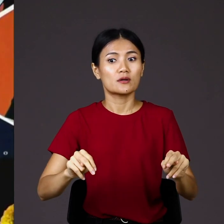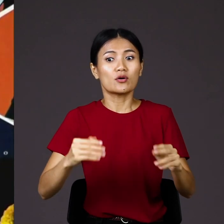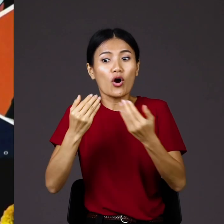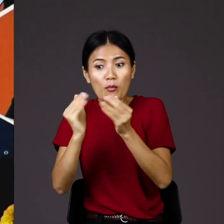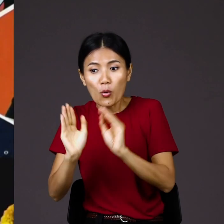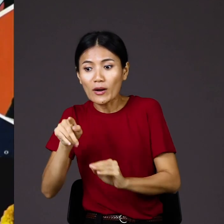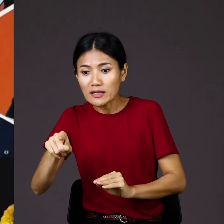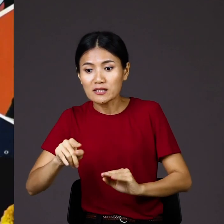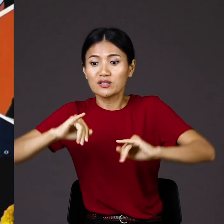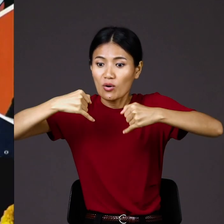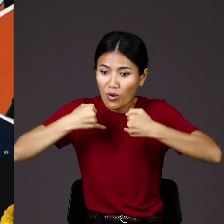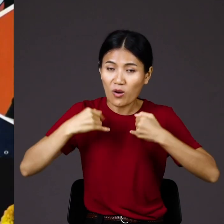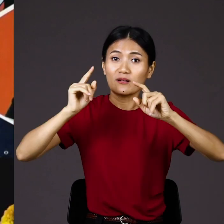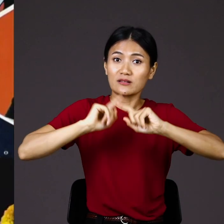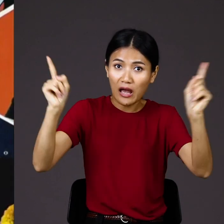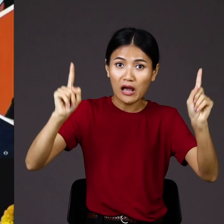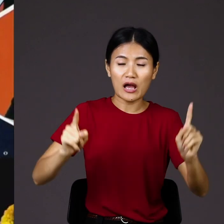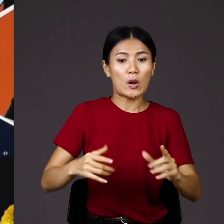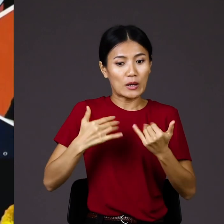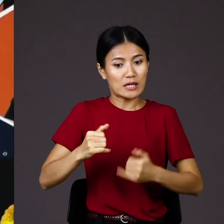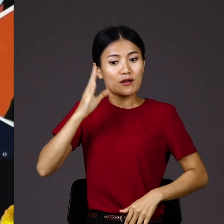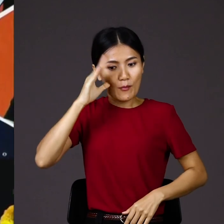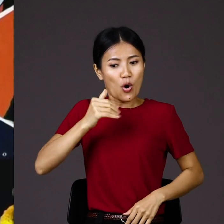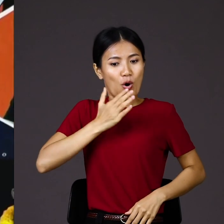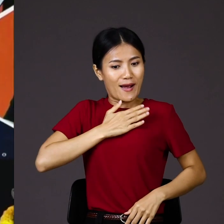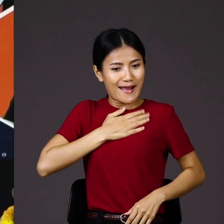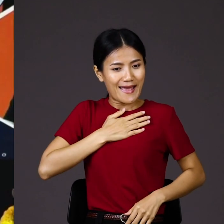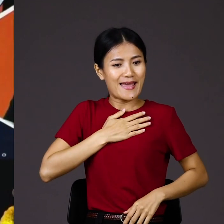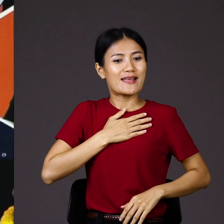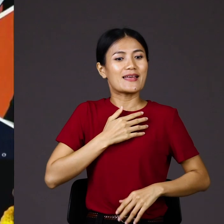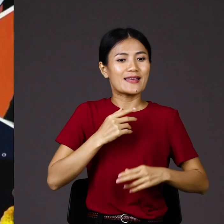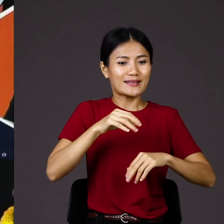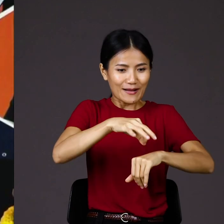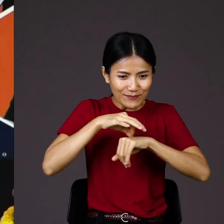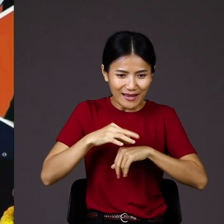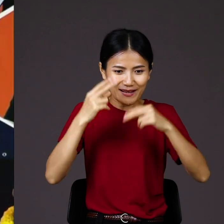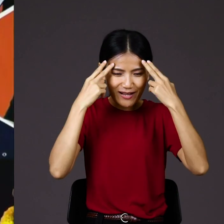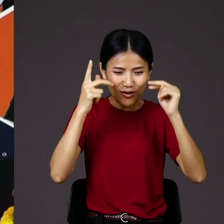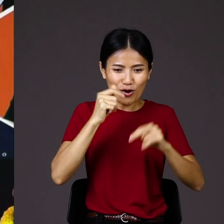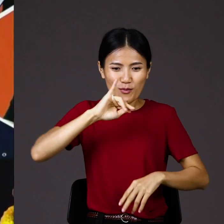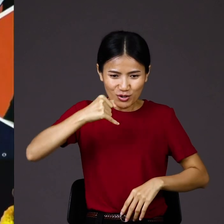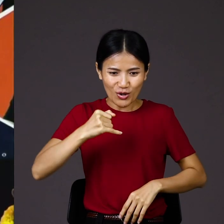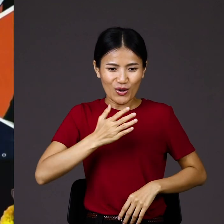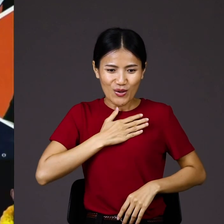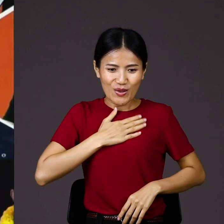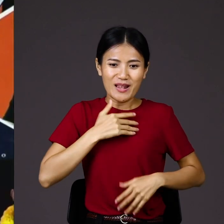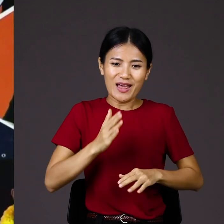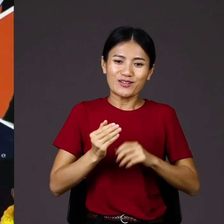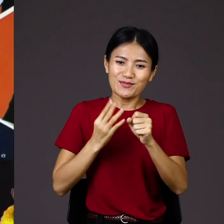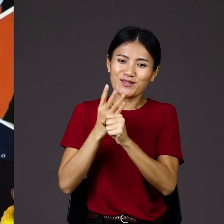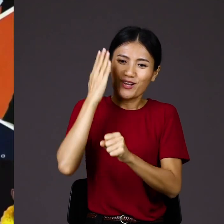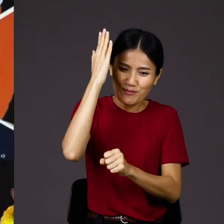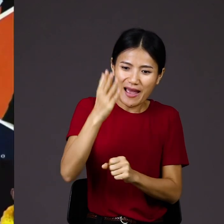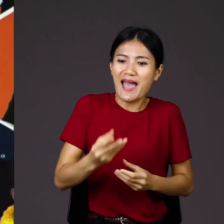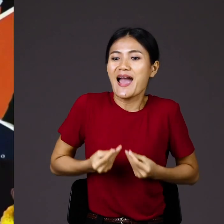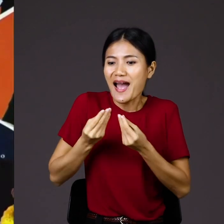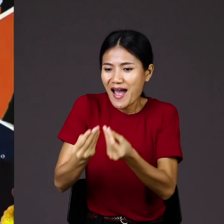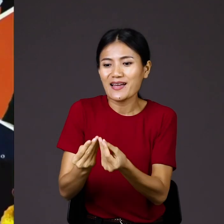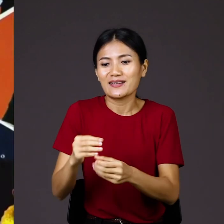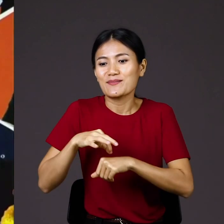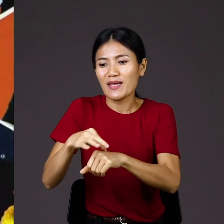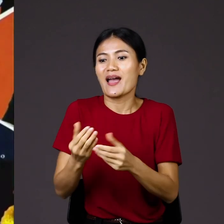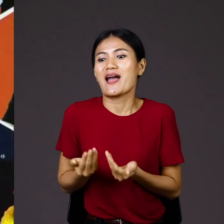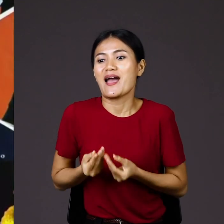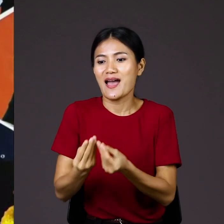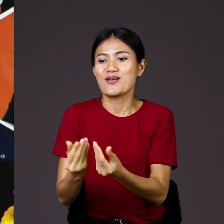ติของตระกูลใดตระกูลหนึ่งนะครับที่วันนี้ตัวเองเป็นเสร็จพรุ่งนี้ให้ลูกเป็นต่อเดี๋ยวมีหลานเป็นต่อเดี๋ยวถูกตัดสิทธิ์เอาเมียมาลง